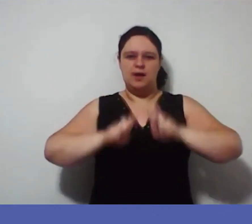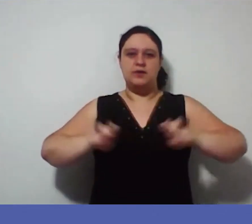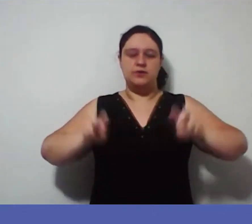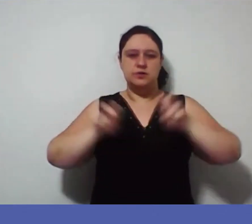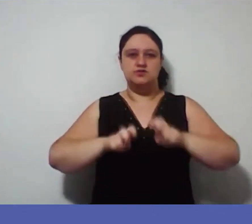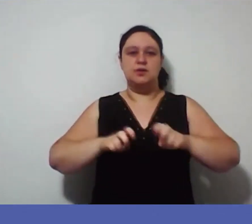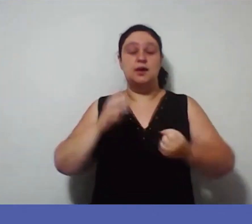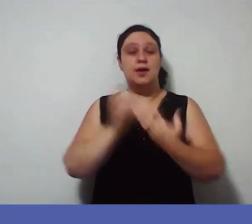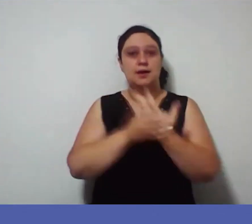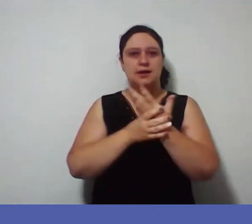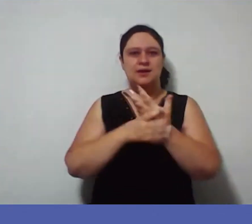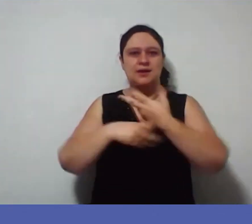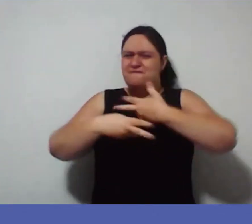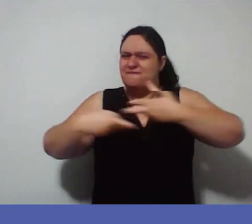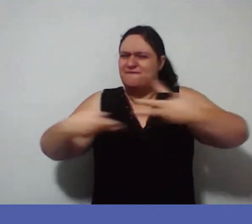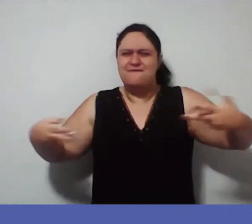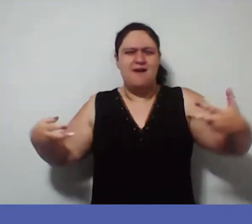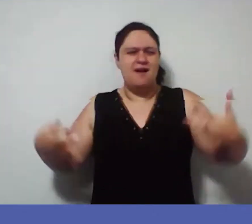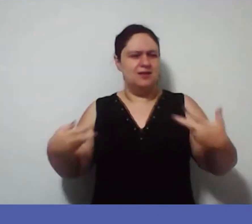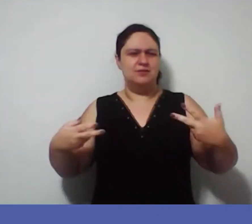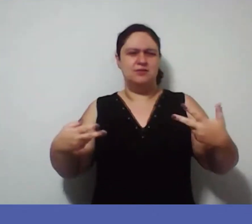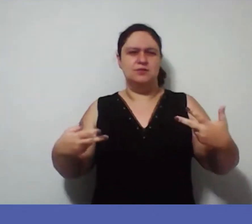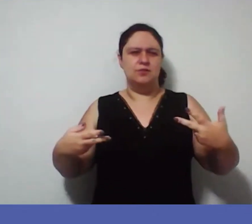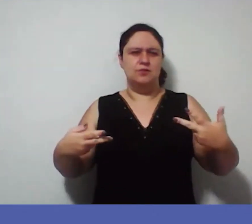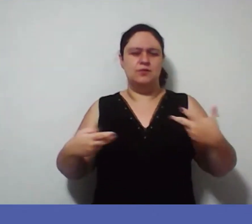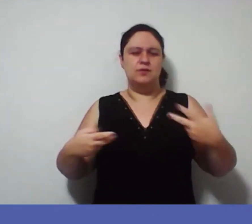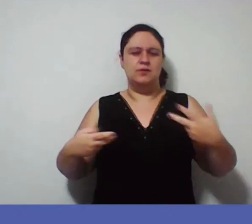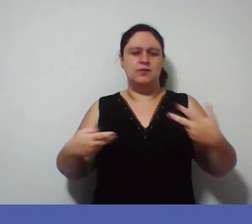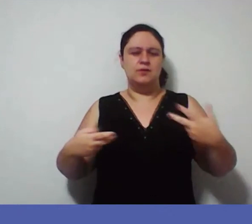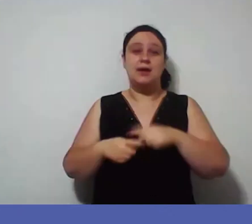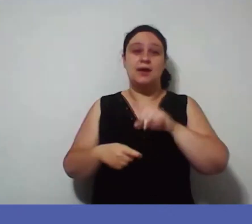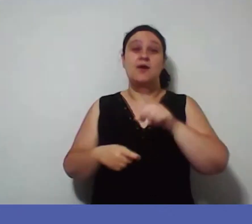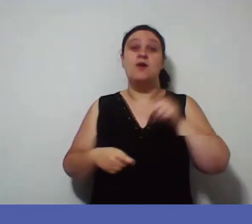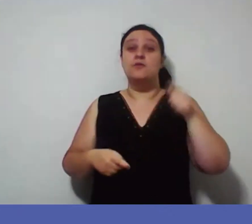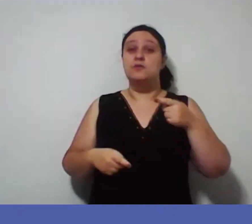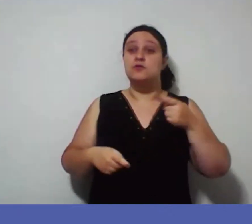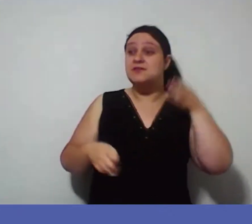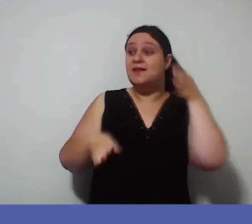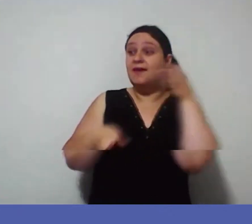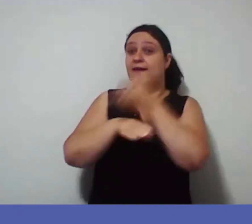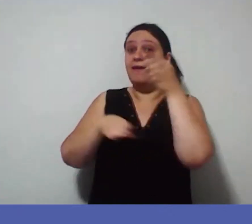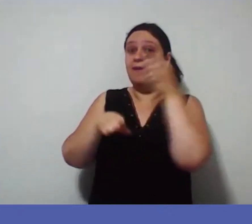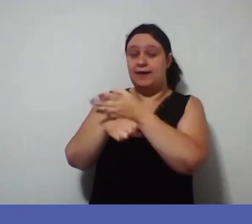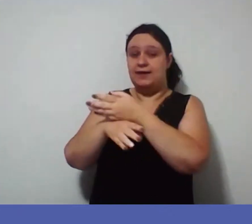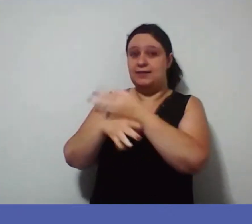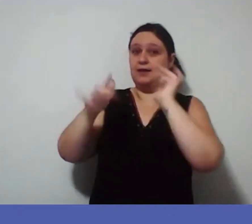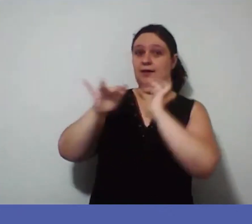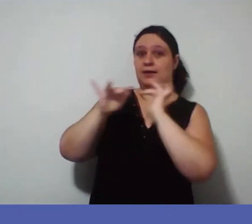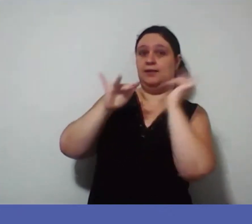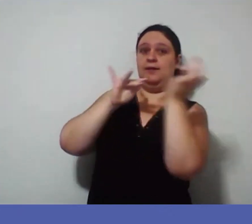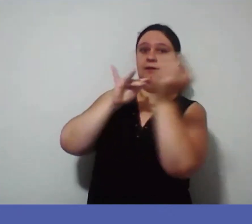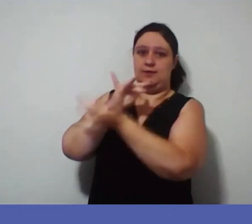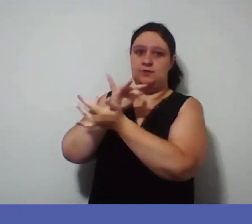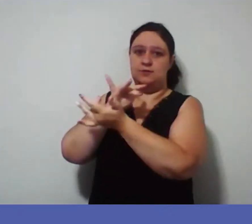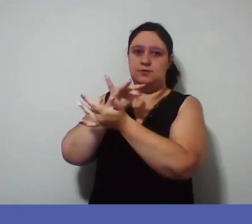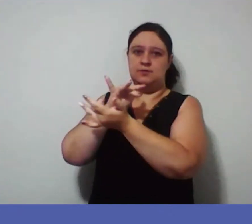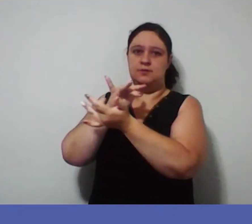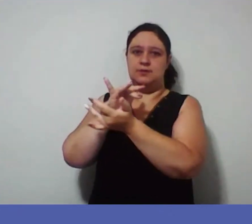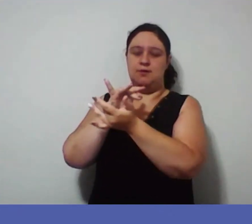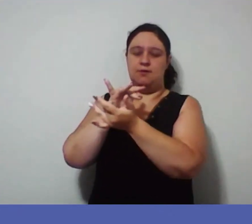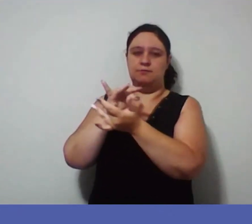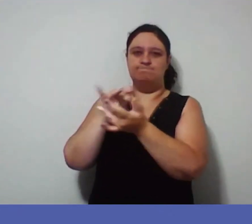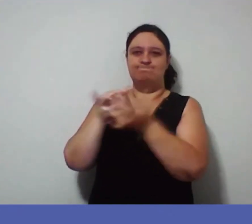algoritmos para que você acesse cada vez mais a sua mídia. Eles apelam de todos os jeitos